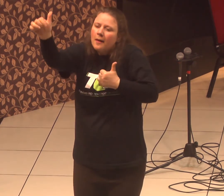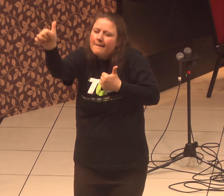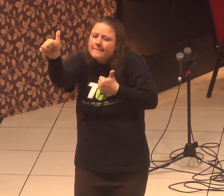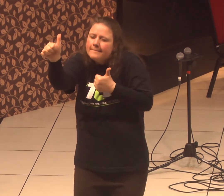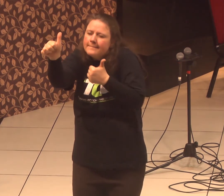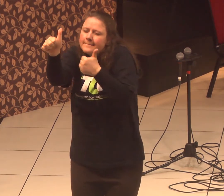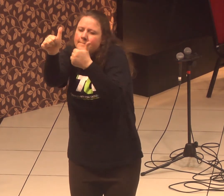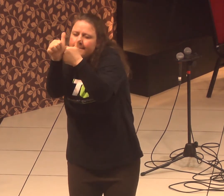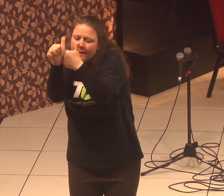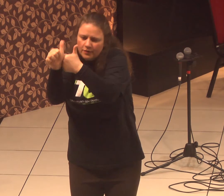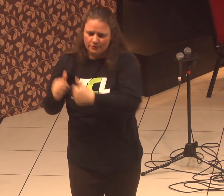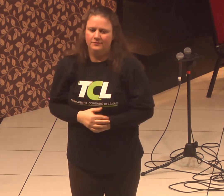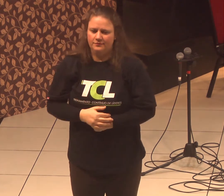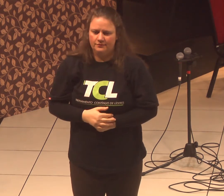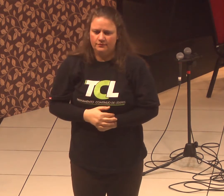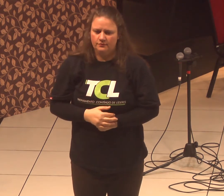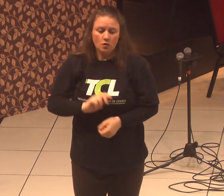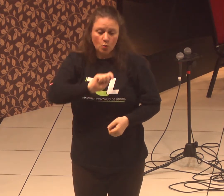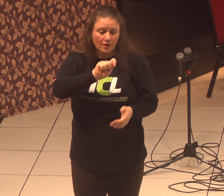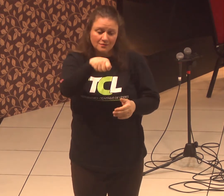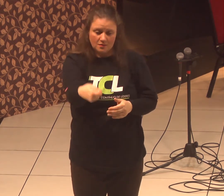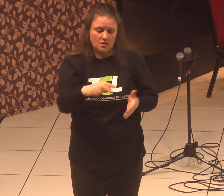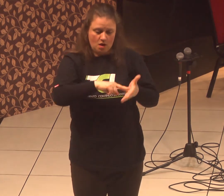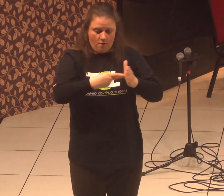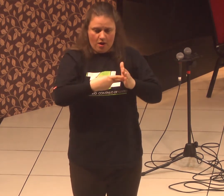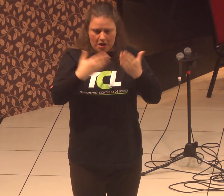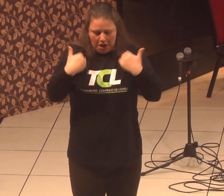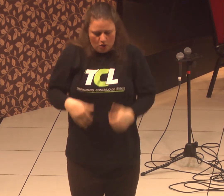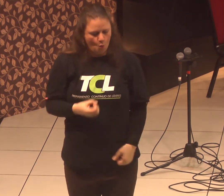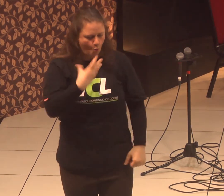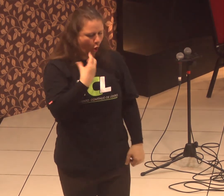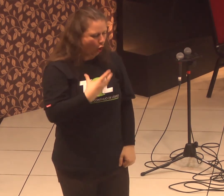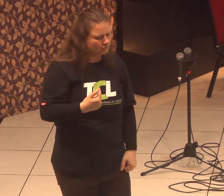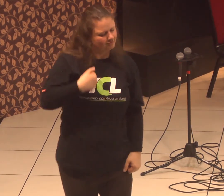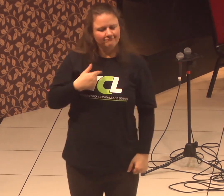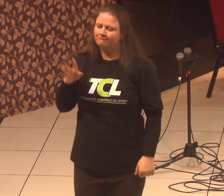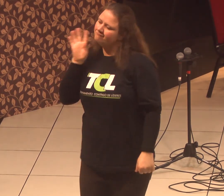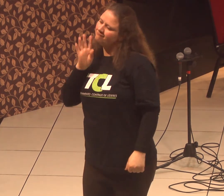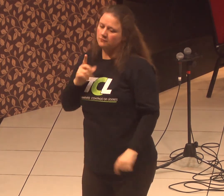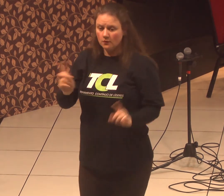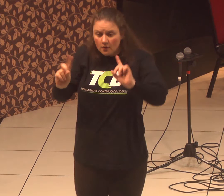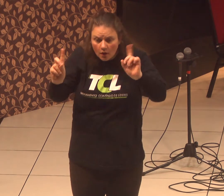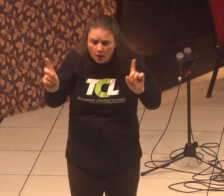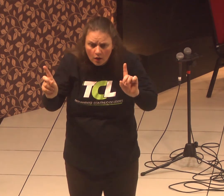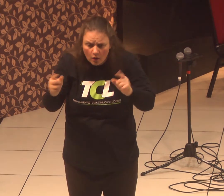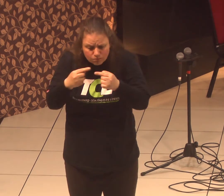Cura não é sinal de que eu sou bom, de que eu sou o cara que orei, a pessoa foi curada. Ah, então eu sou poderoso. Não, por